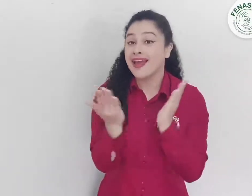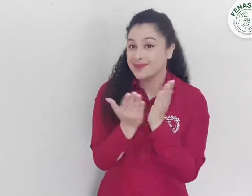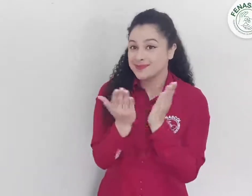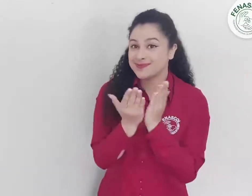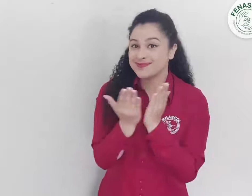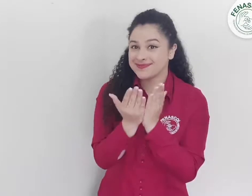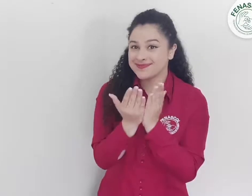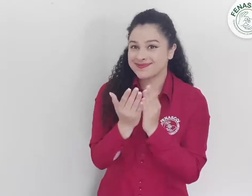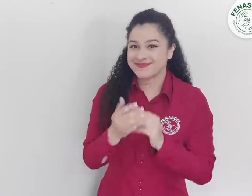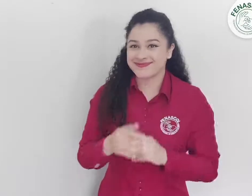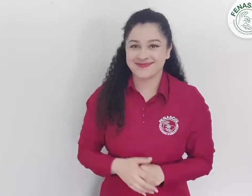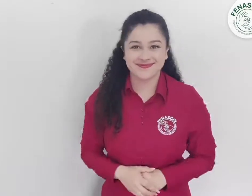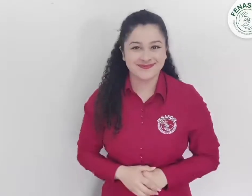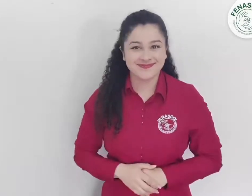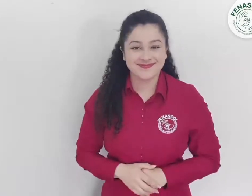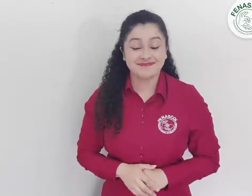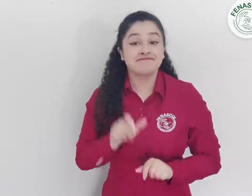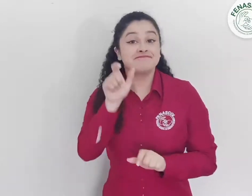educación